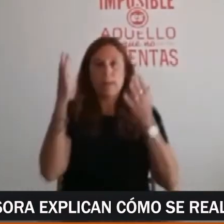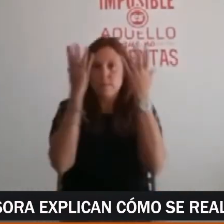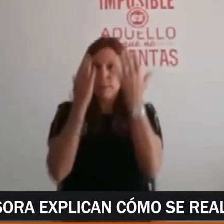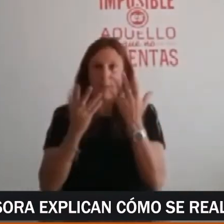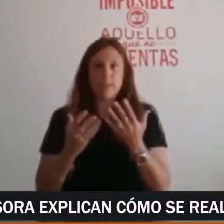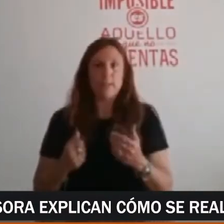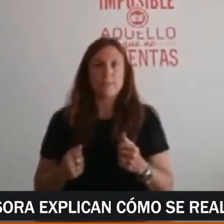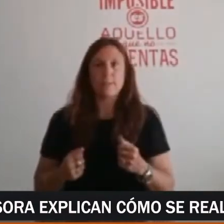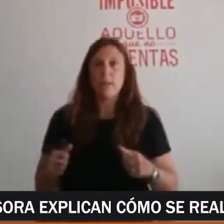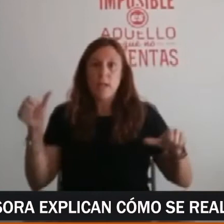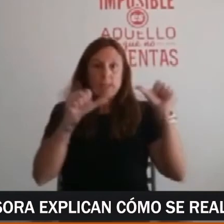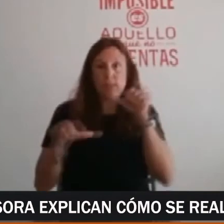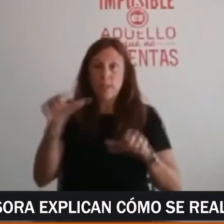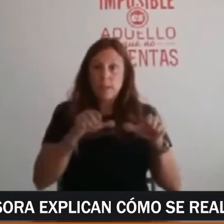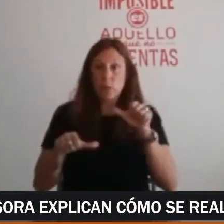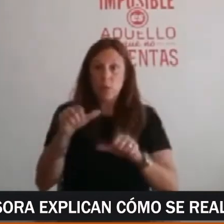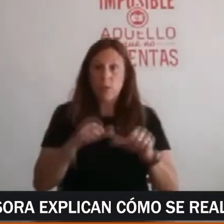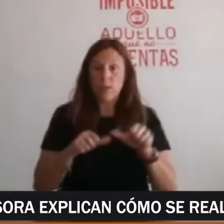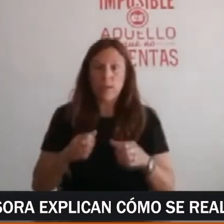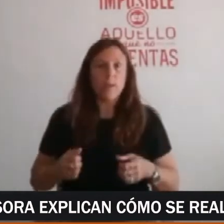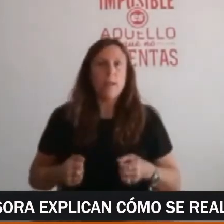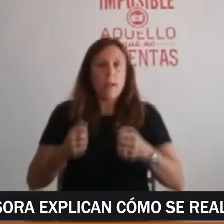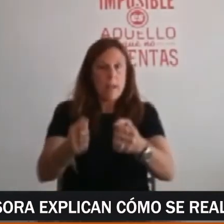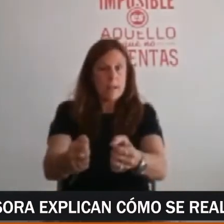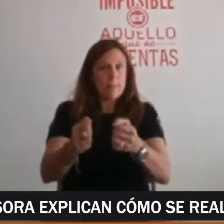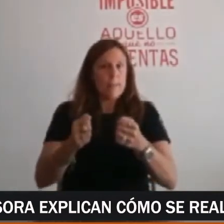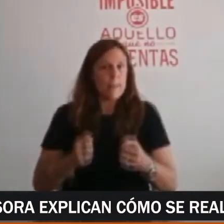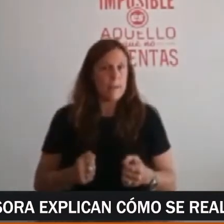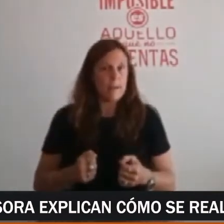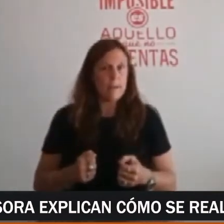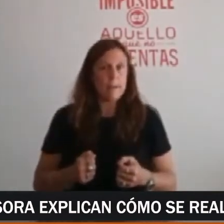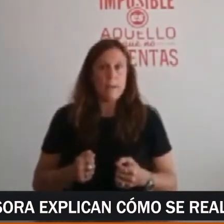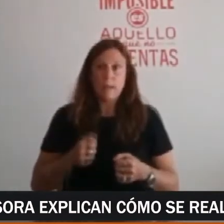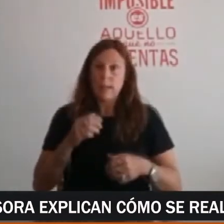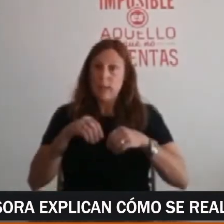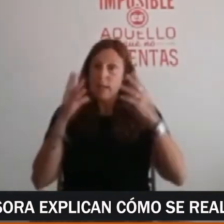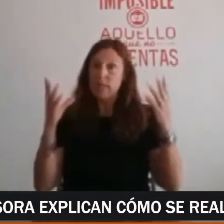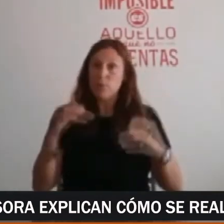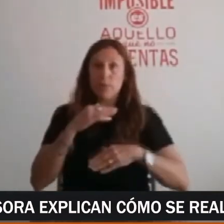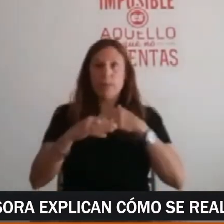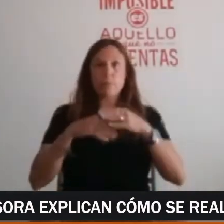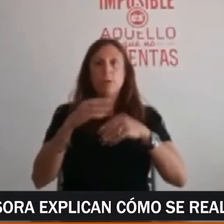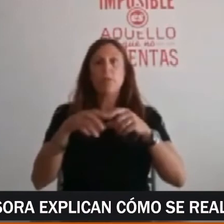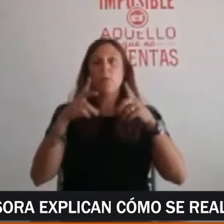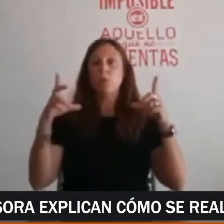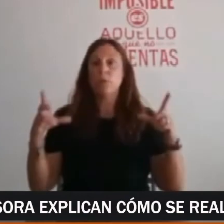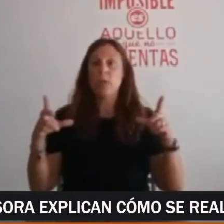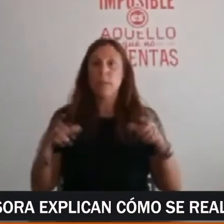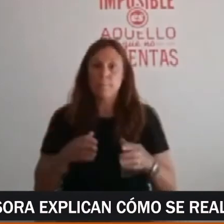te gustan las matemáticas, la ciencia y la tecnología, la carpintería, crear y montar